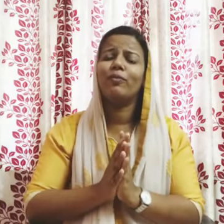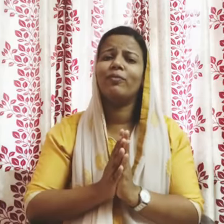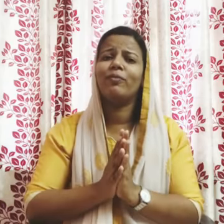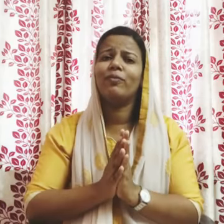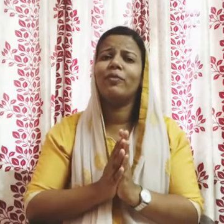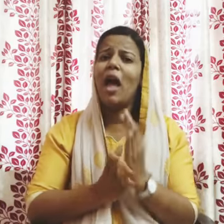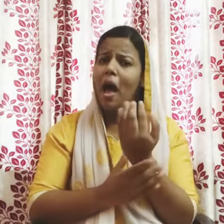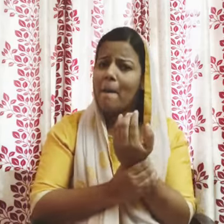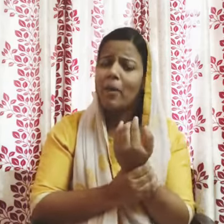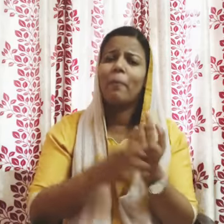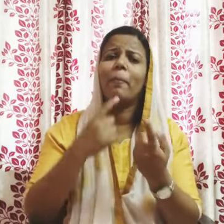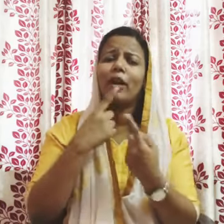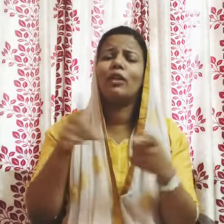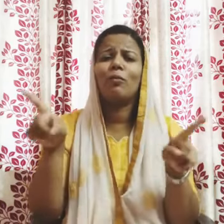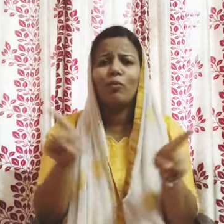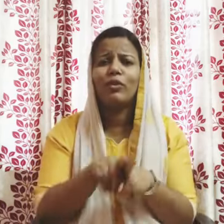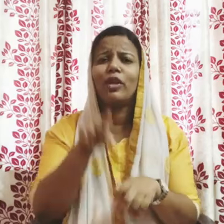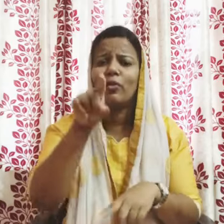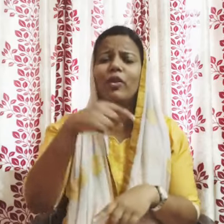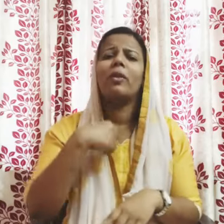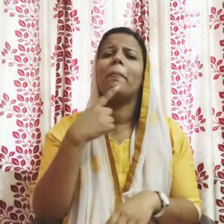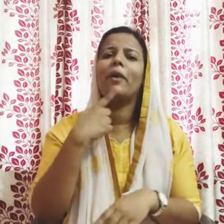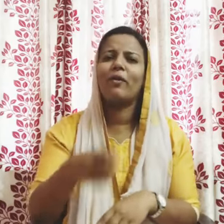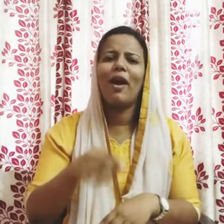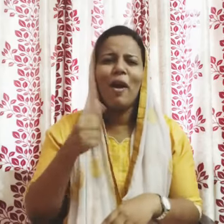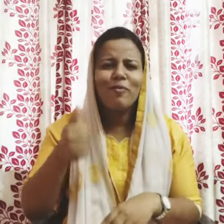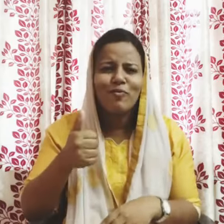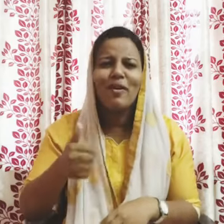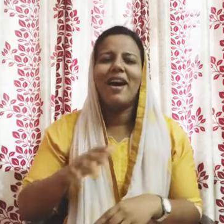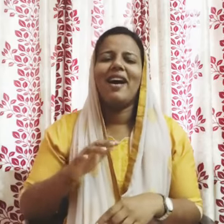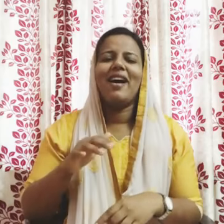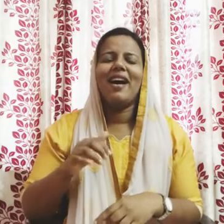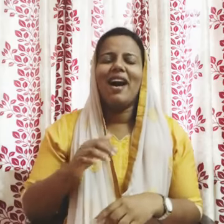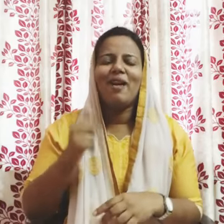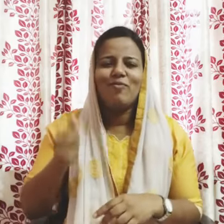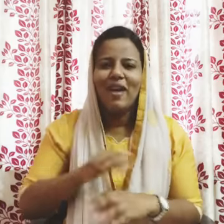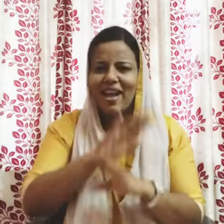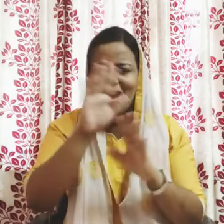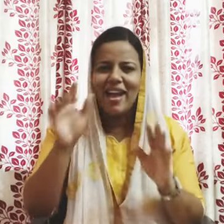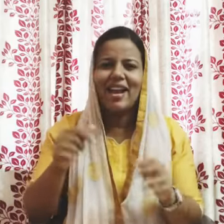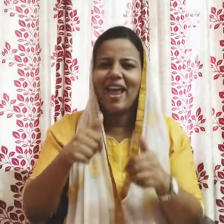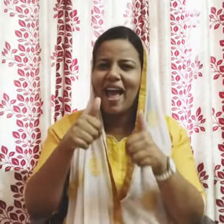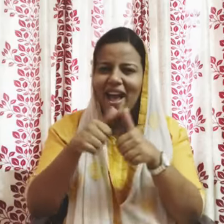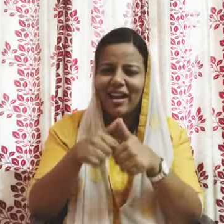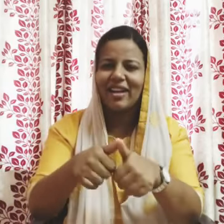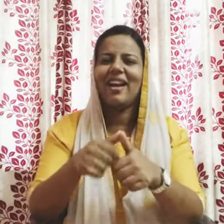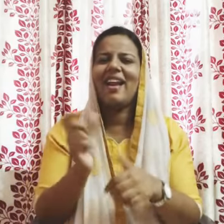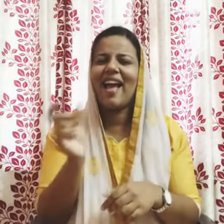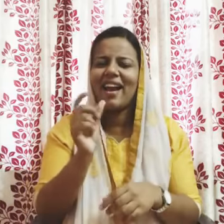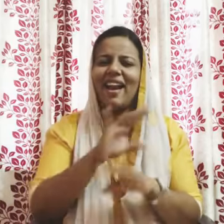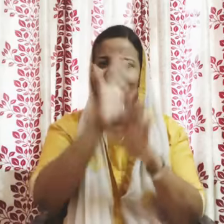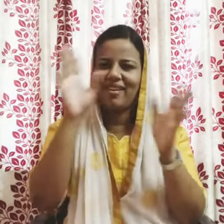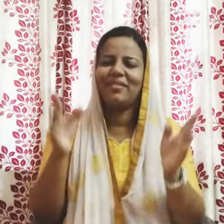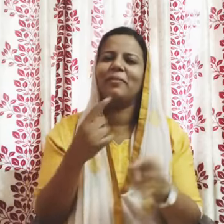കുഞ്ഞെ നിന്നോടും പറയുന്നു, അപ്പച്ച അമ്മച്ചിയോടും അപ്പച്ചനോടും പറയുന്നു, അങ്കിളെ ആന്റിയോടും അങ്കിളിനോടും പറയുന്നു,